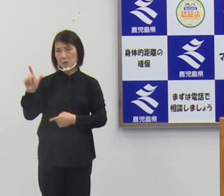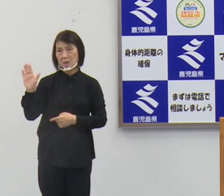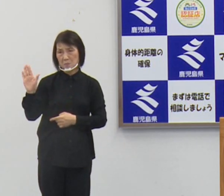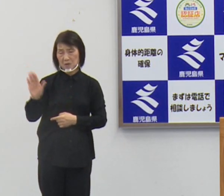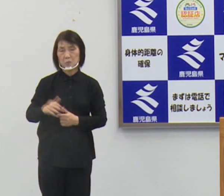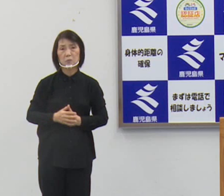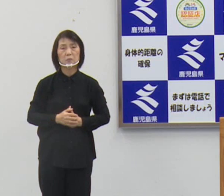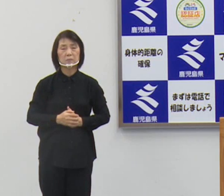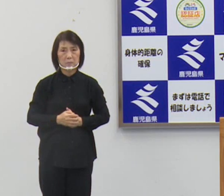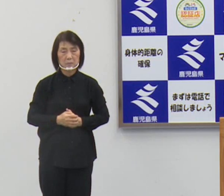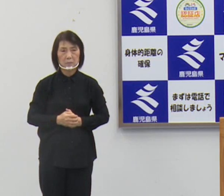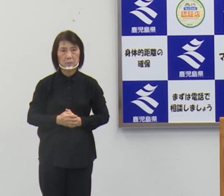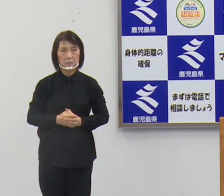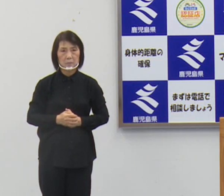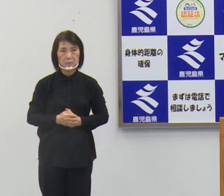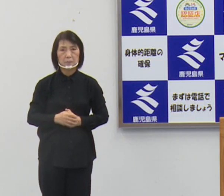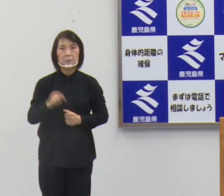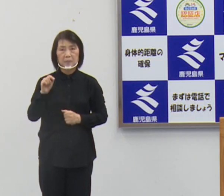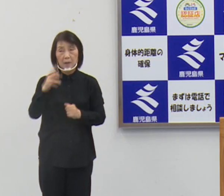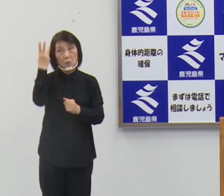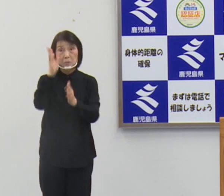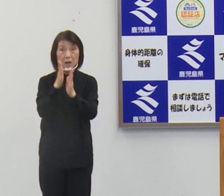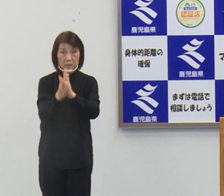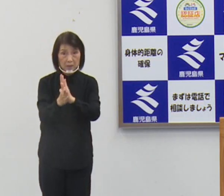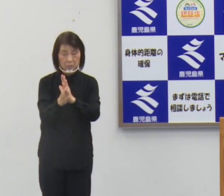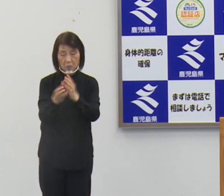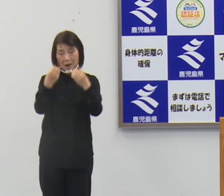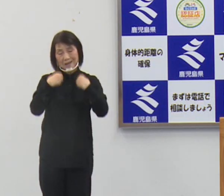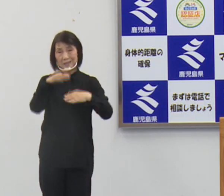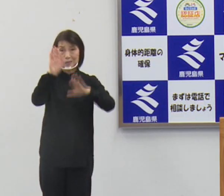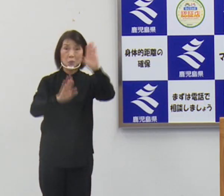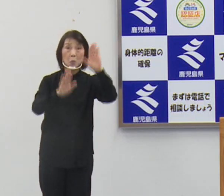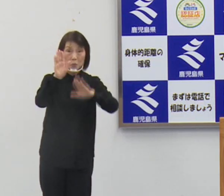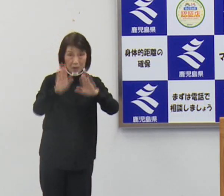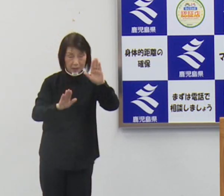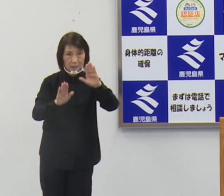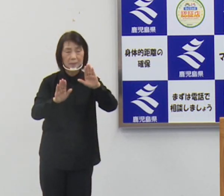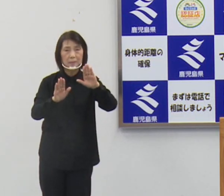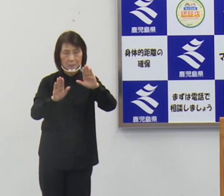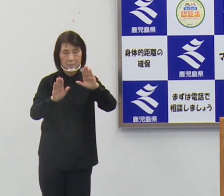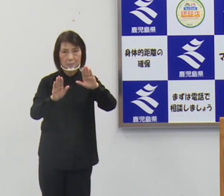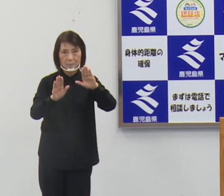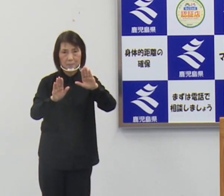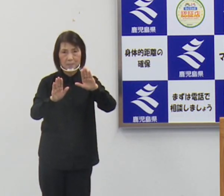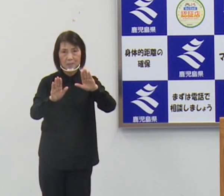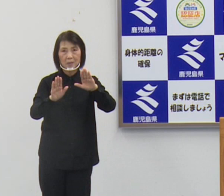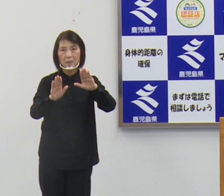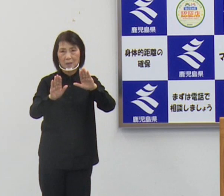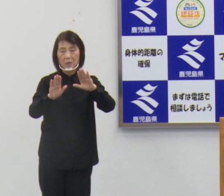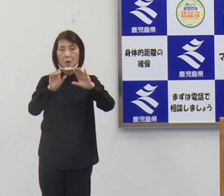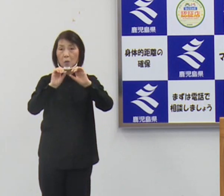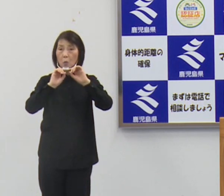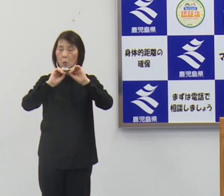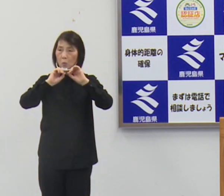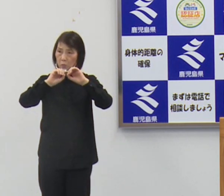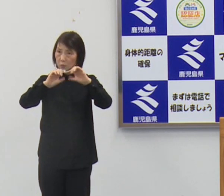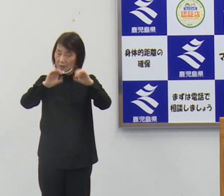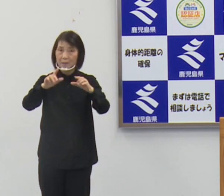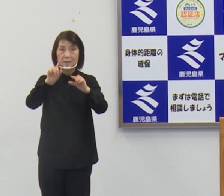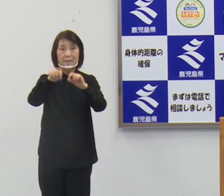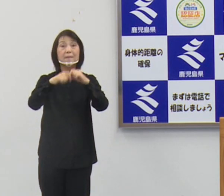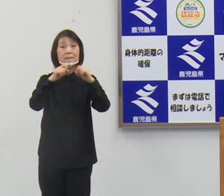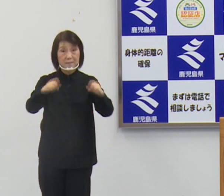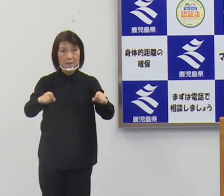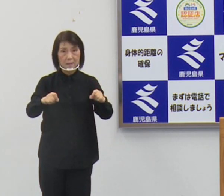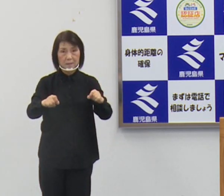。こうした本県の感染状況を政府にもお伝えした結果、今回